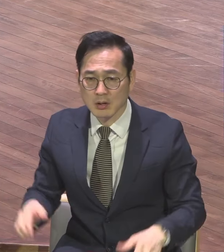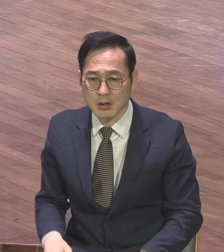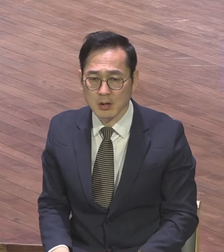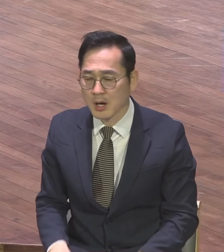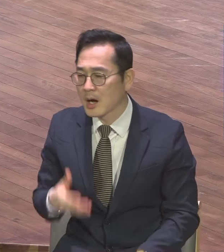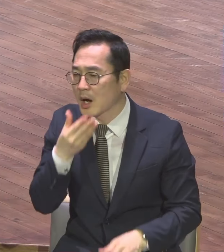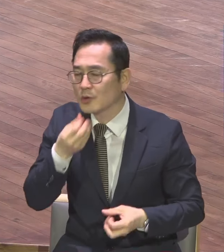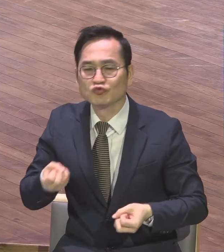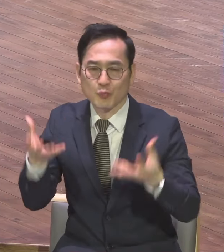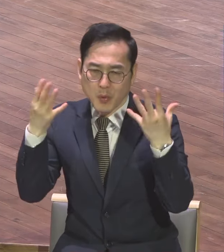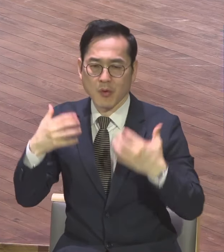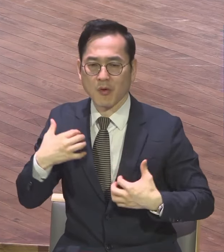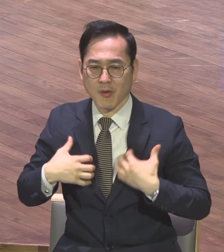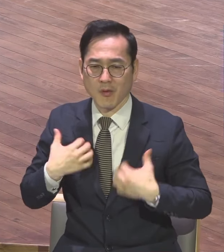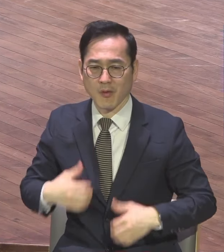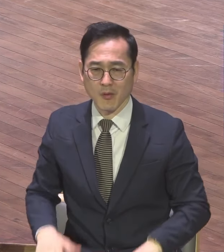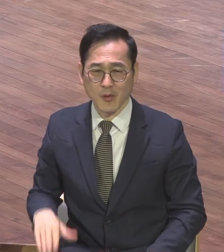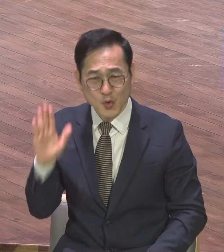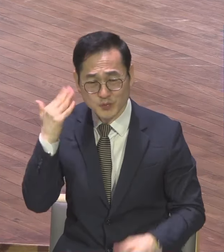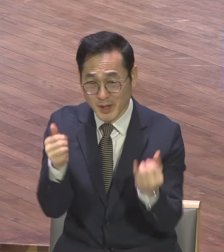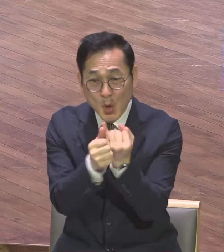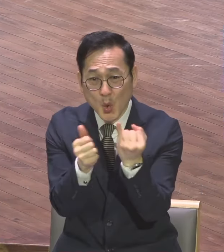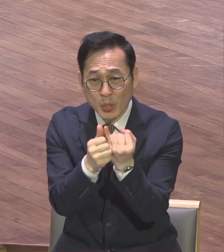이 처녀 총각들이 시집도 안 가나 안 가가지고